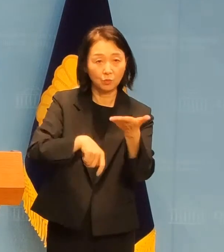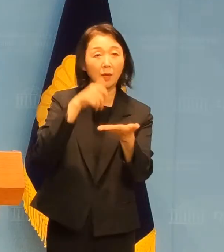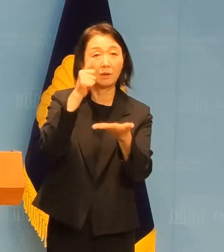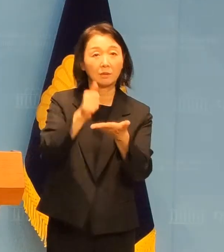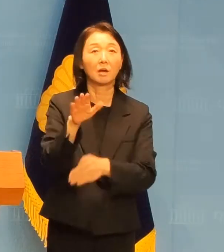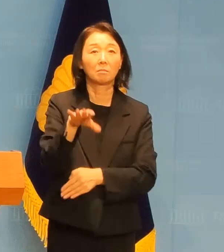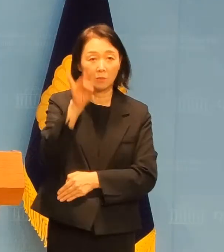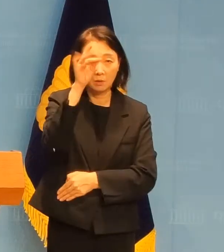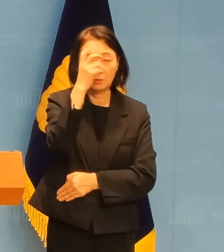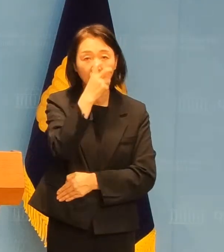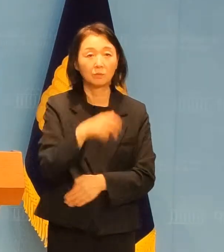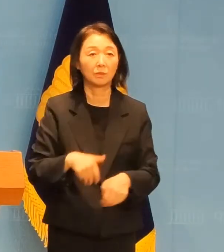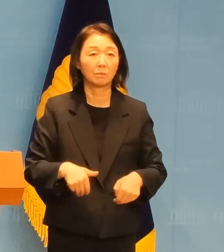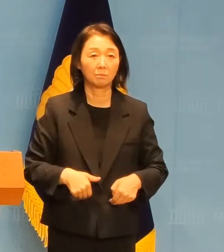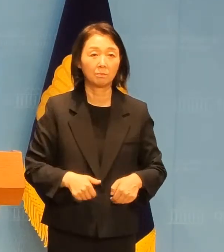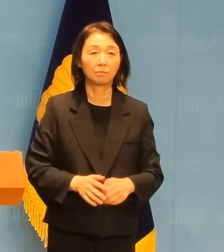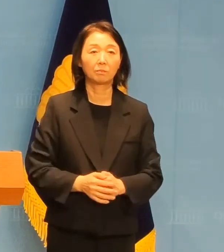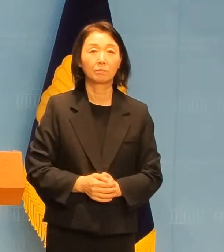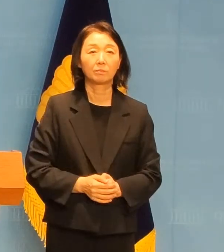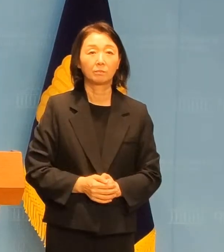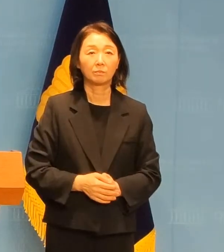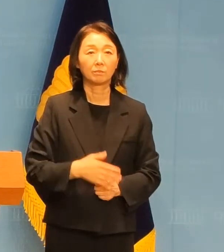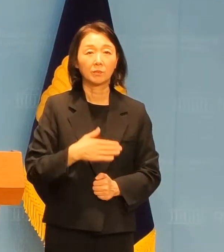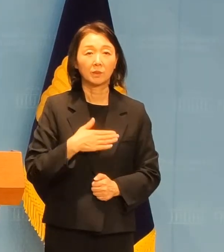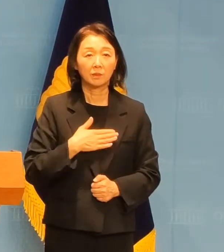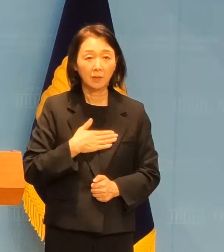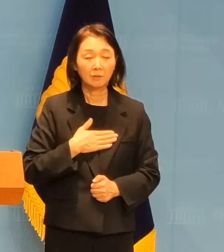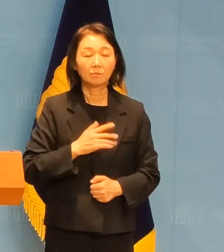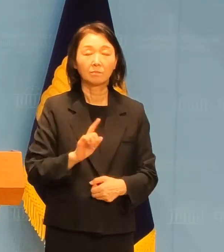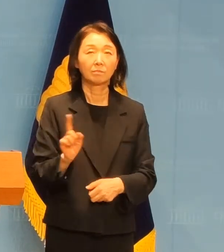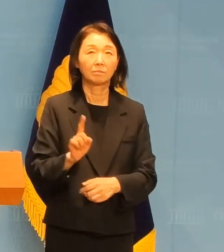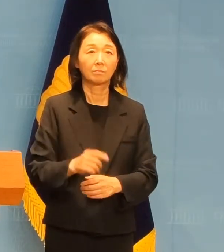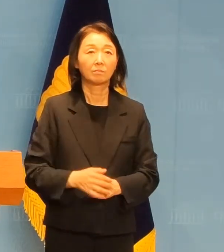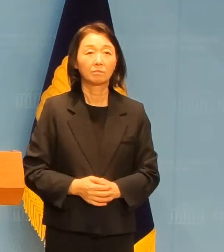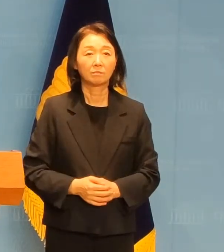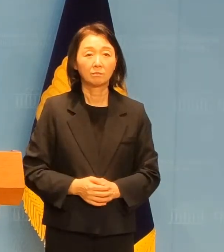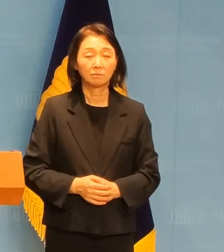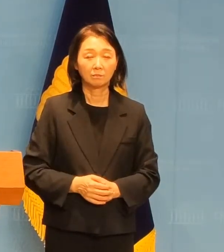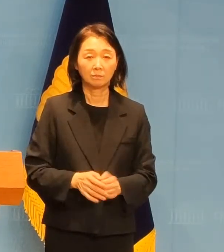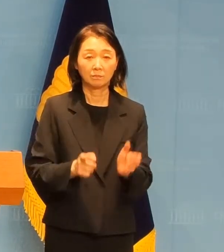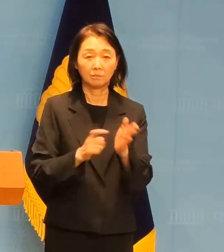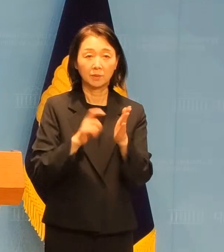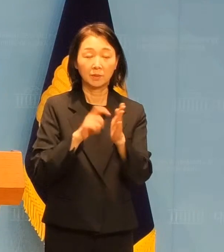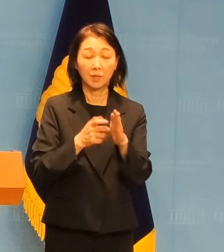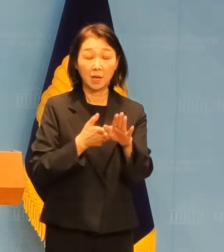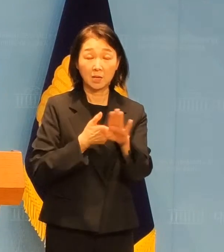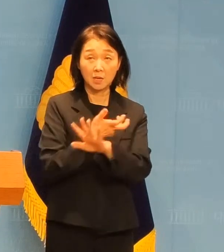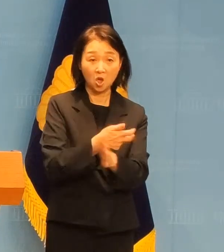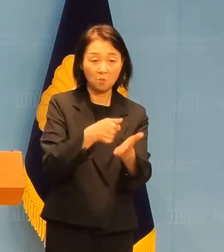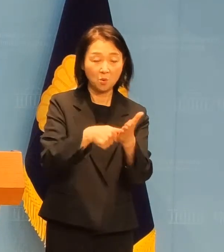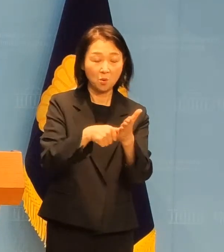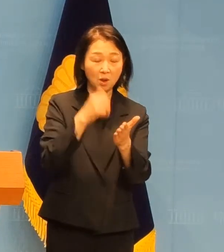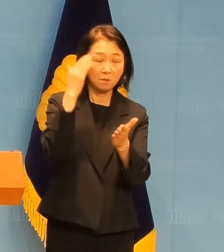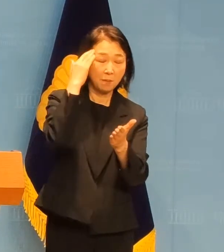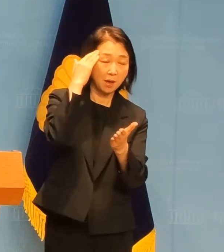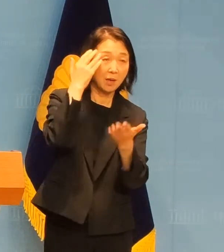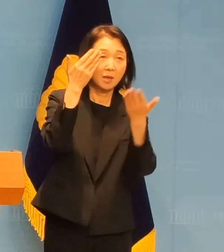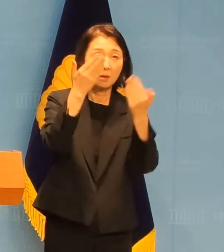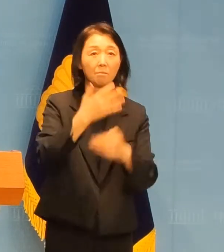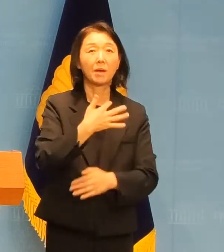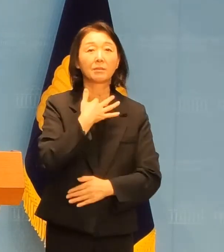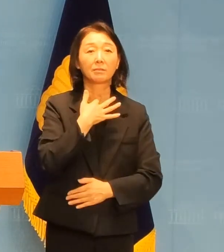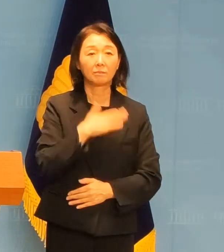국회의장부터 수사하십시오. 저는 그 누구로부터 비상계엄 표결을 방해받은 사실이